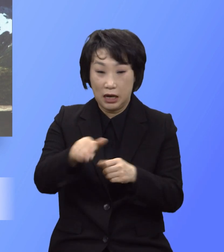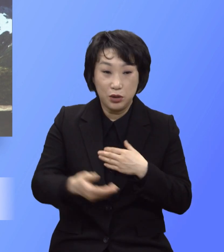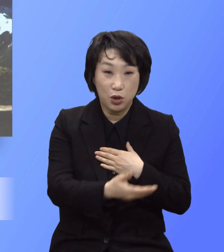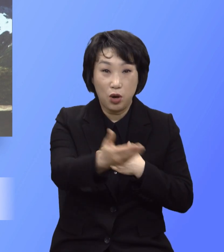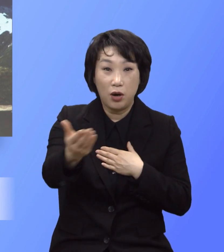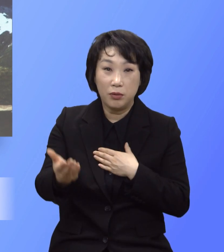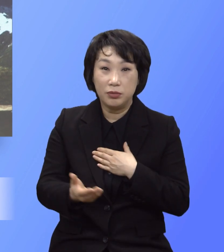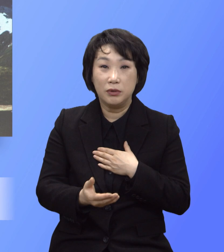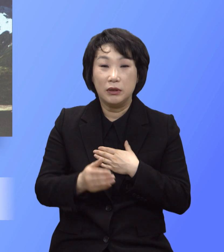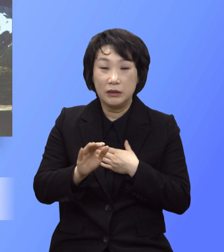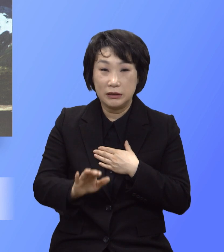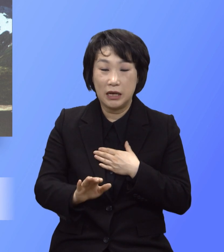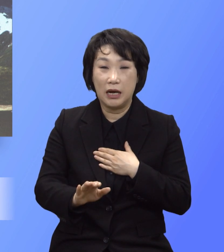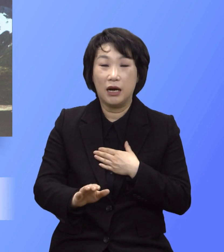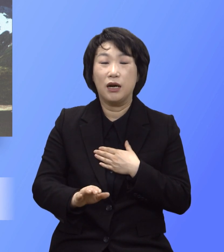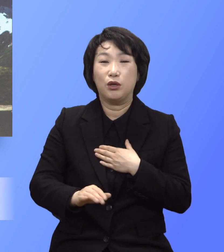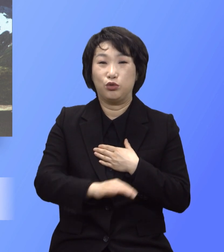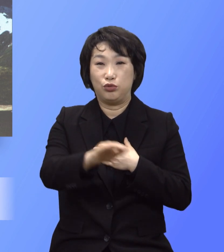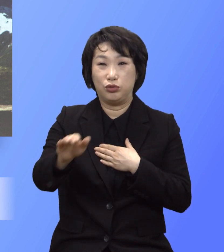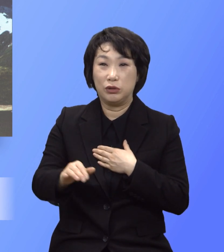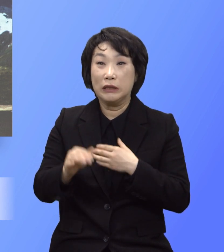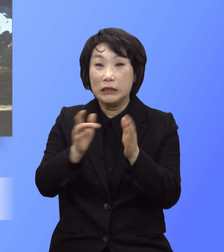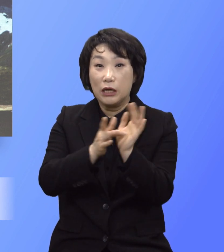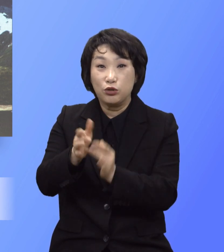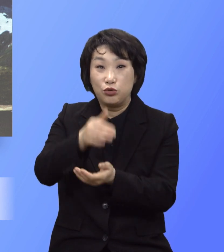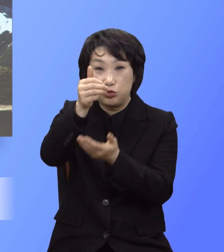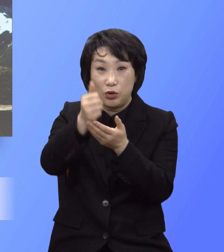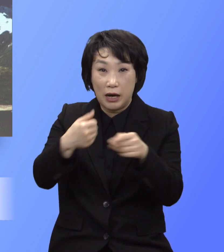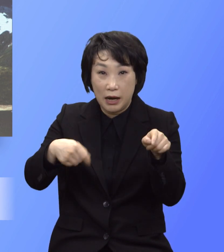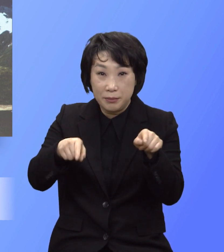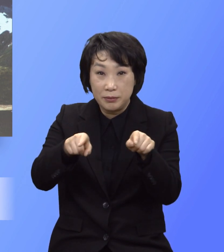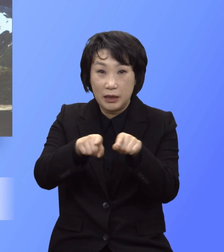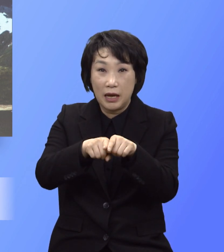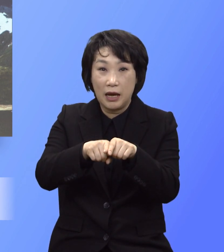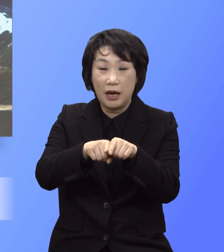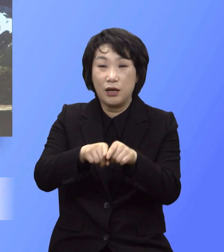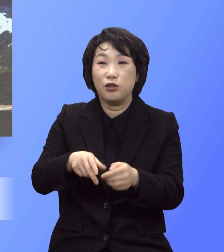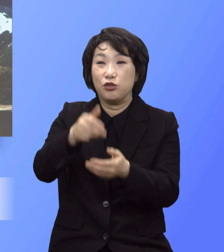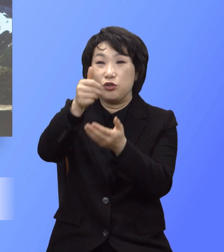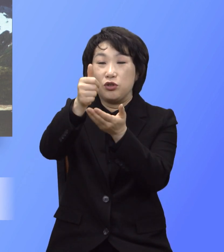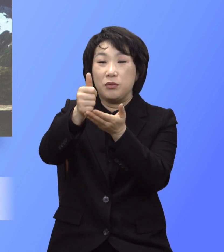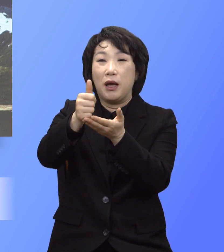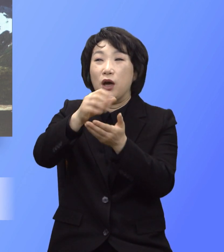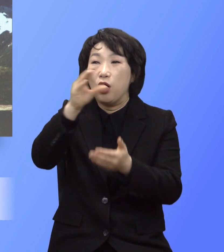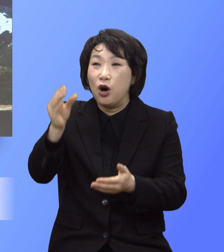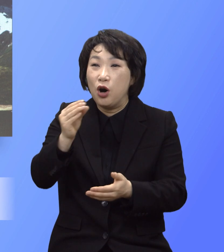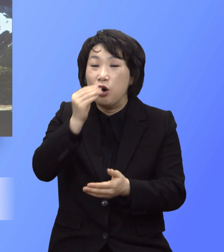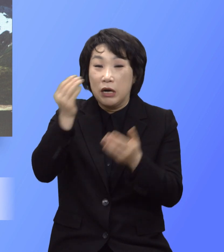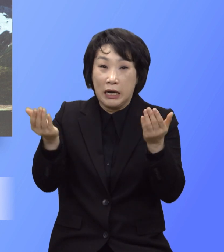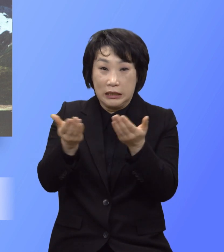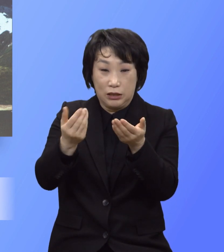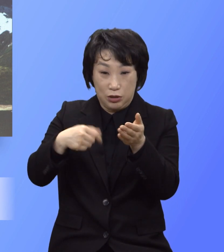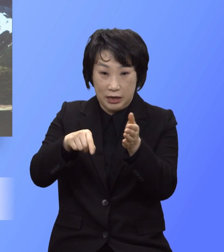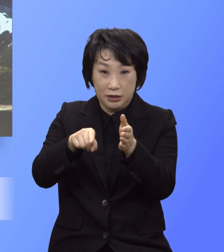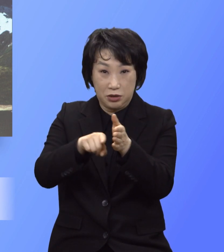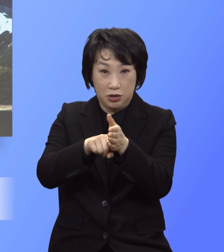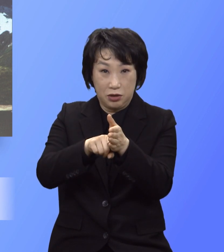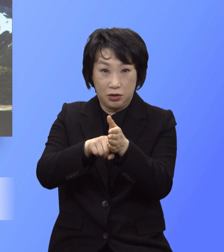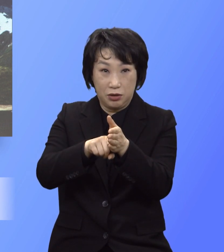여러분들이요, 정말 우리는 예수 그리스도와 함께 주의 거룩한 사역을